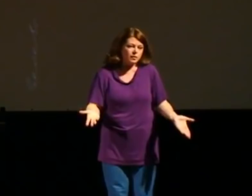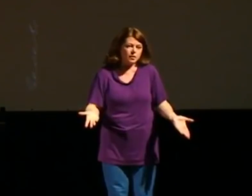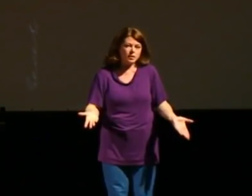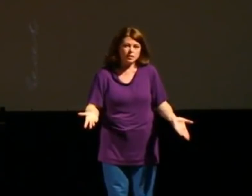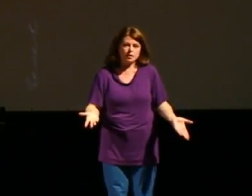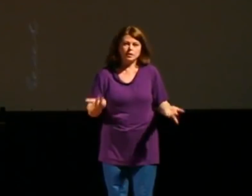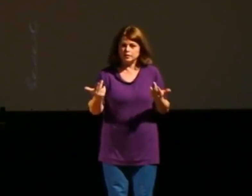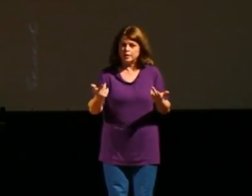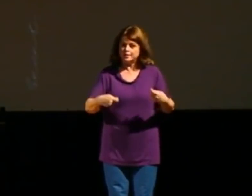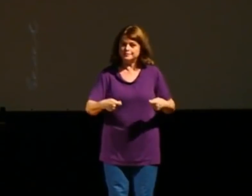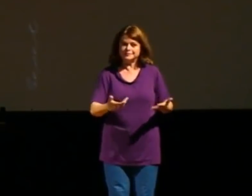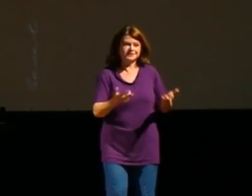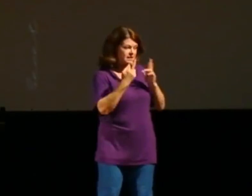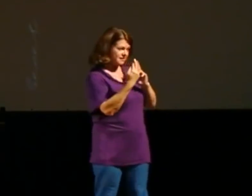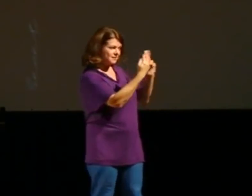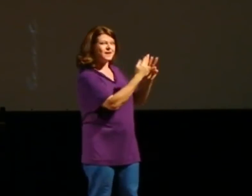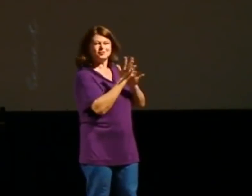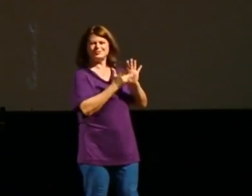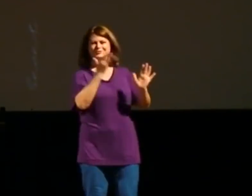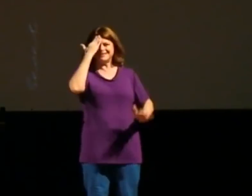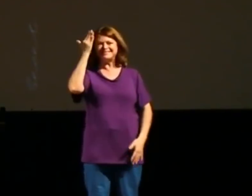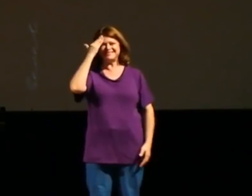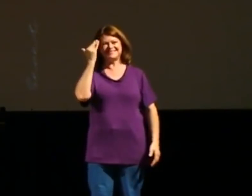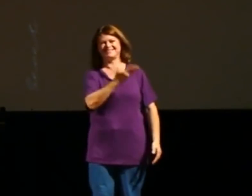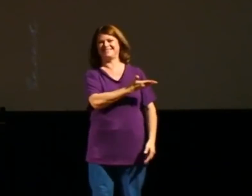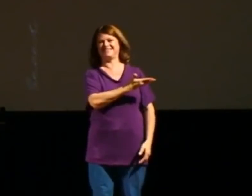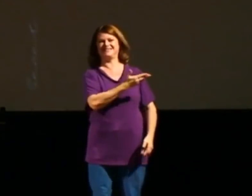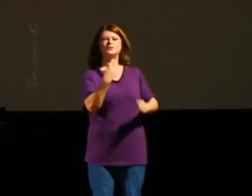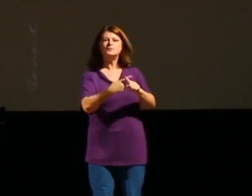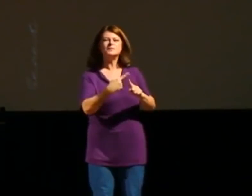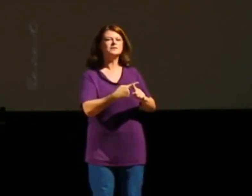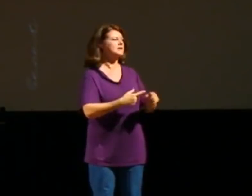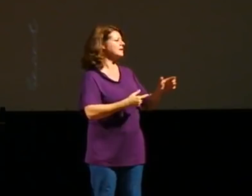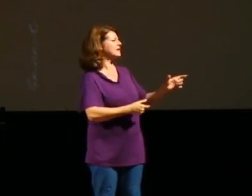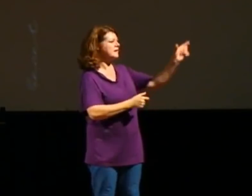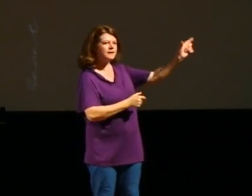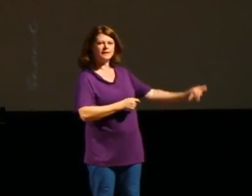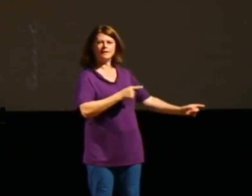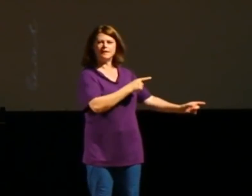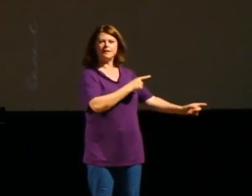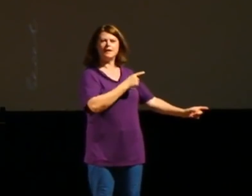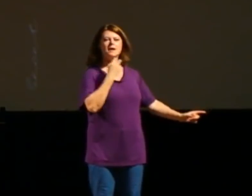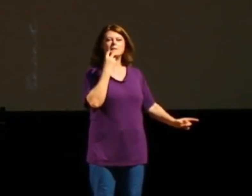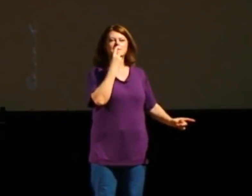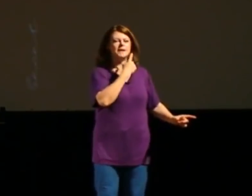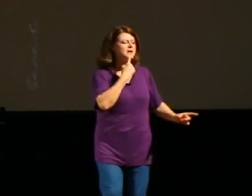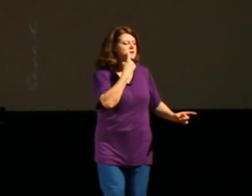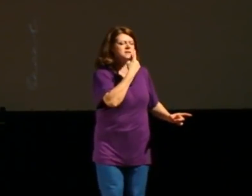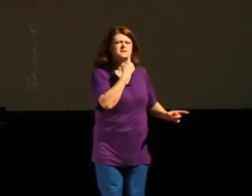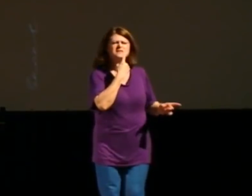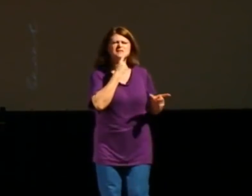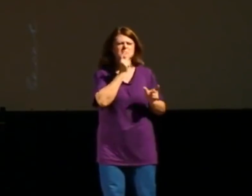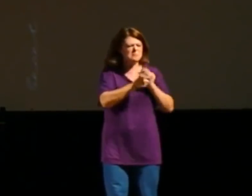Não adianta. Por que que aquele homem, ele, a sua boca é cheia de maldição, de praga e